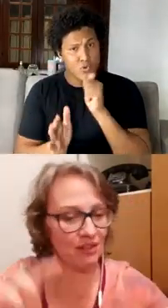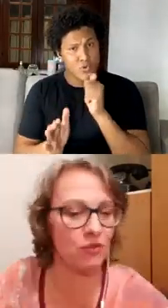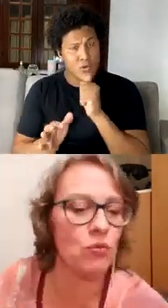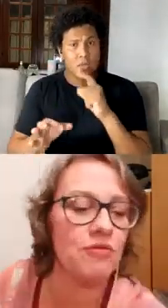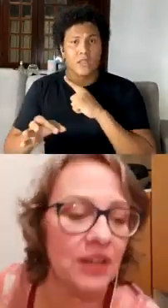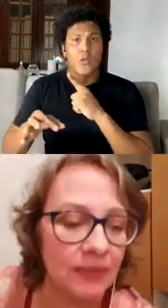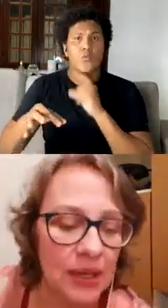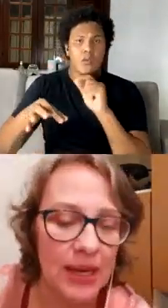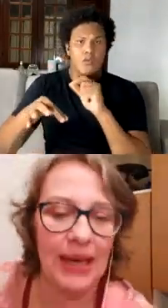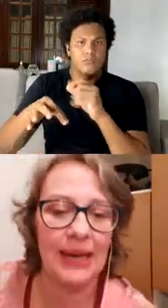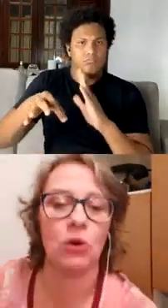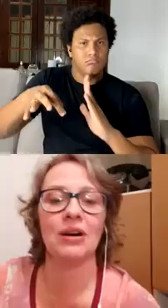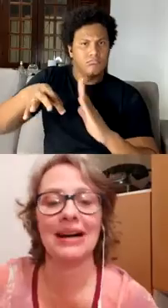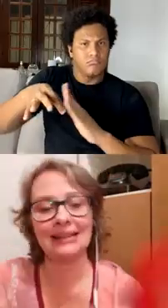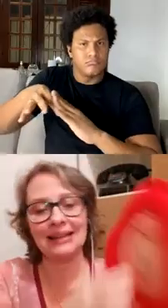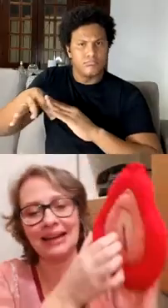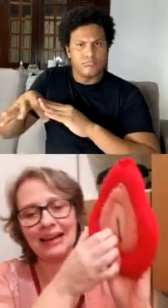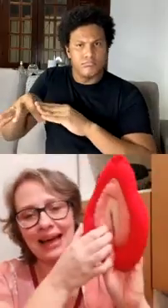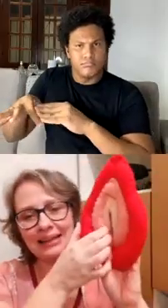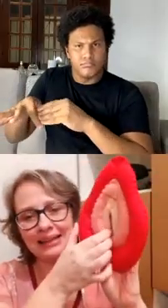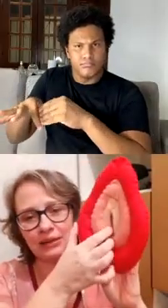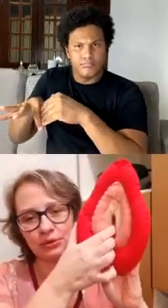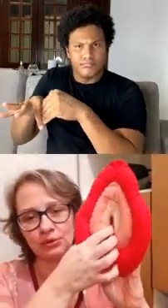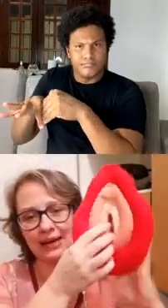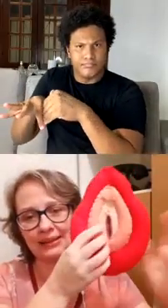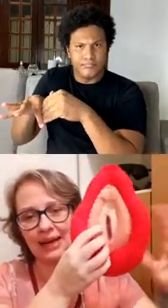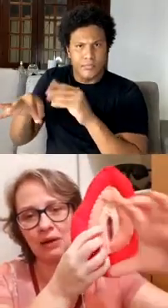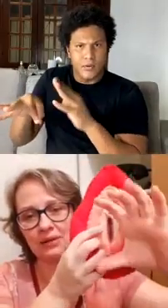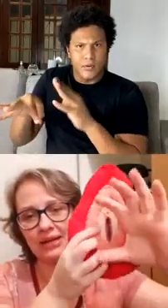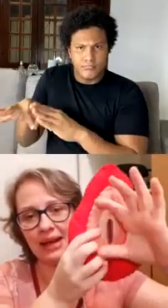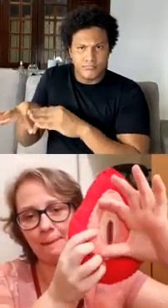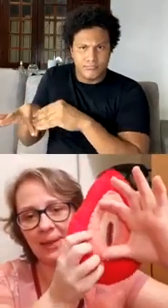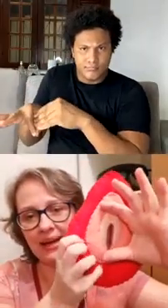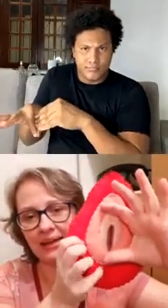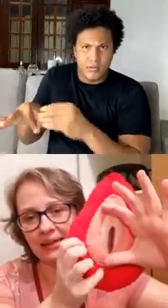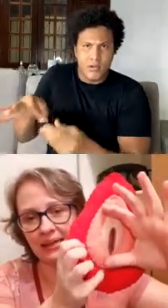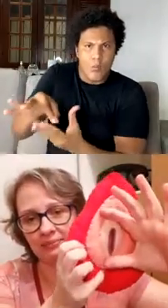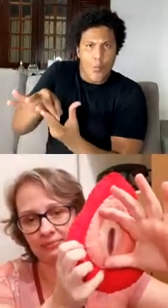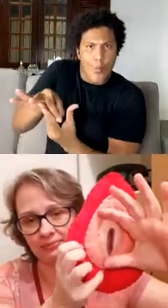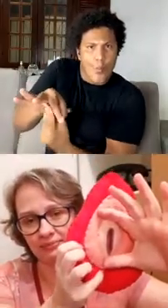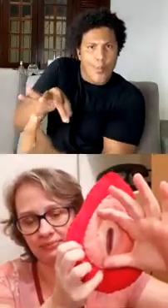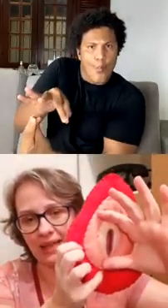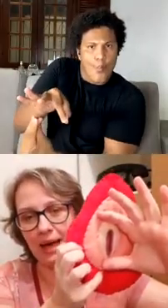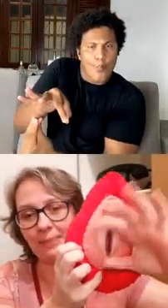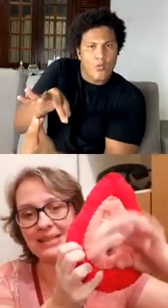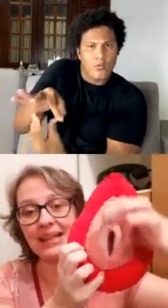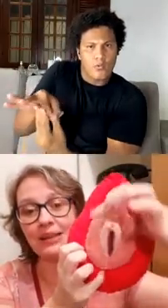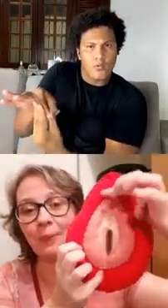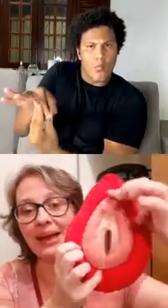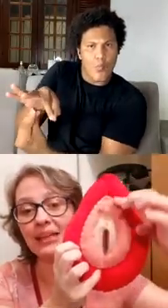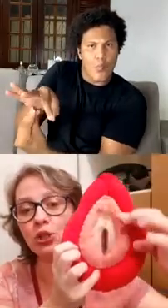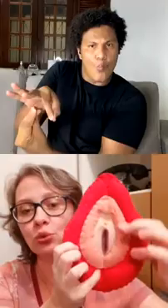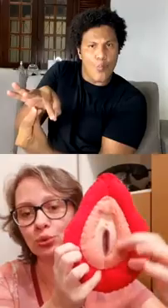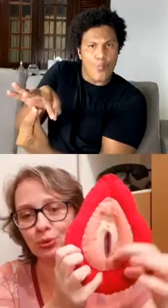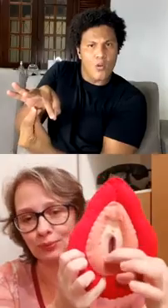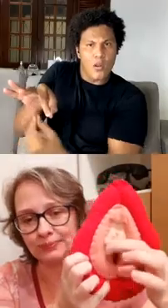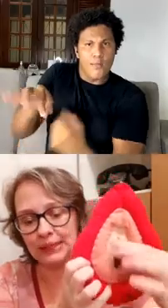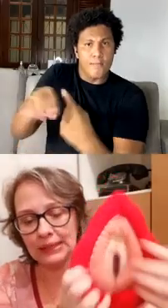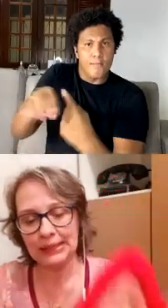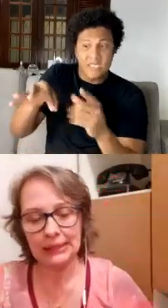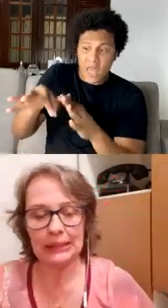mais da vulva. Ela é colocada lá dentro do canal e ela pega aqui, tá? Mas ela não pega em